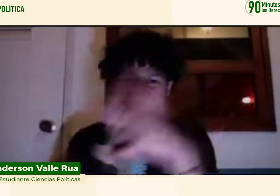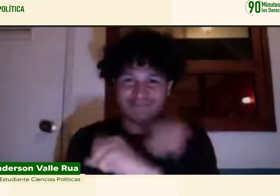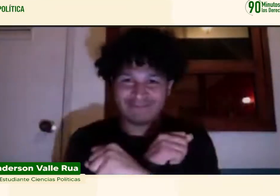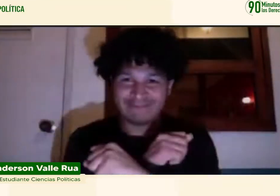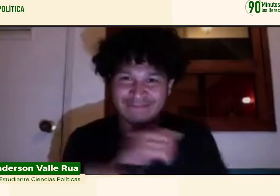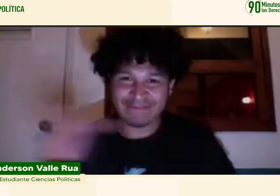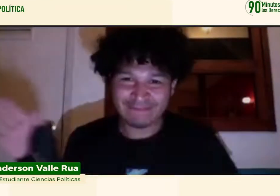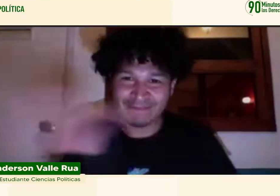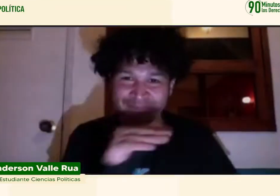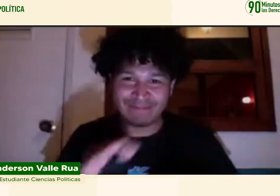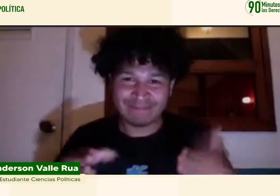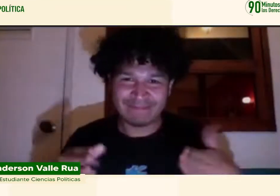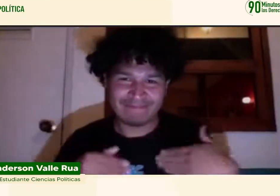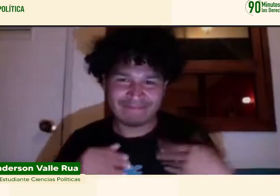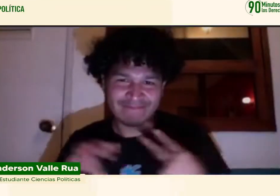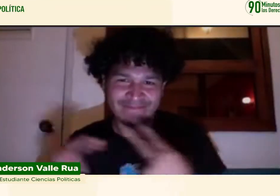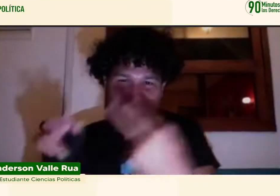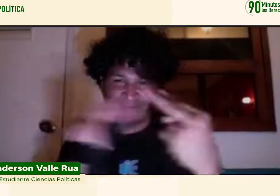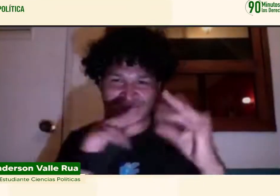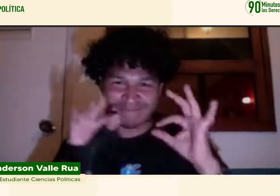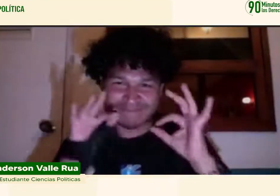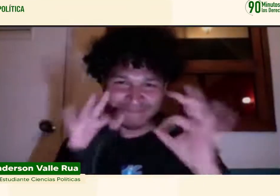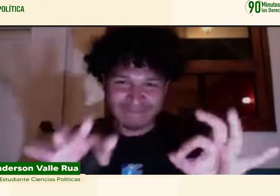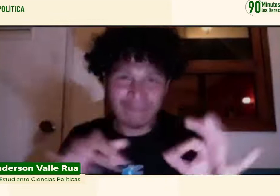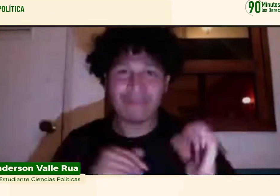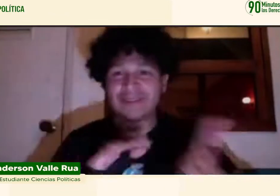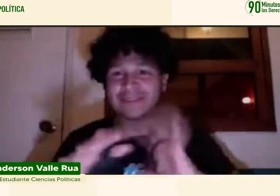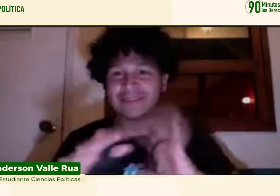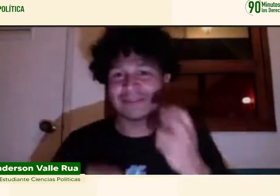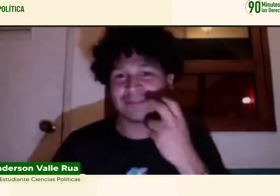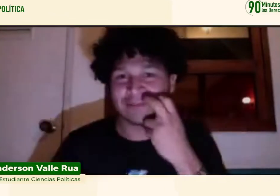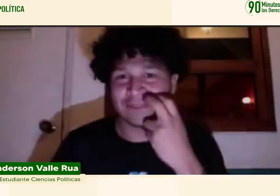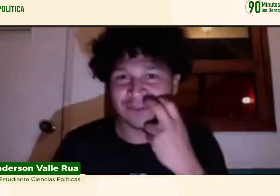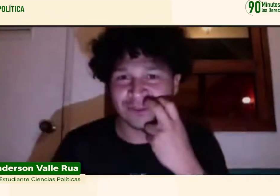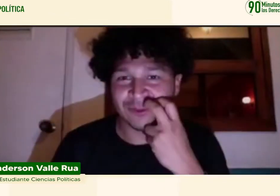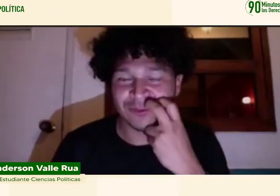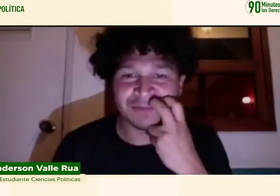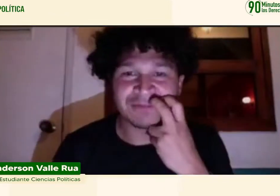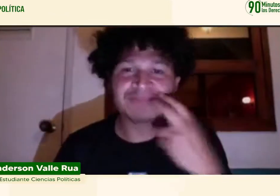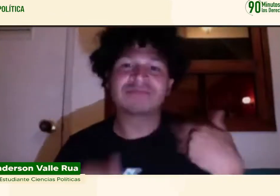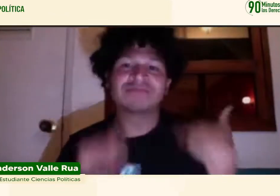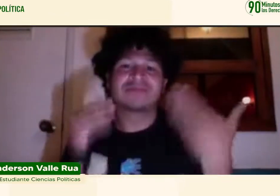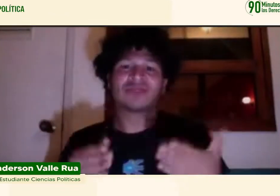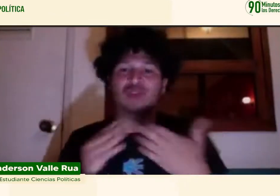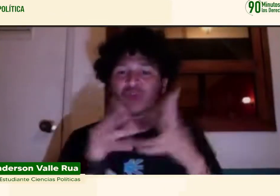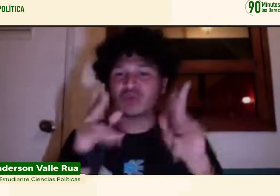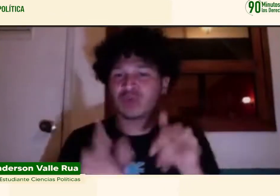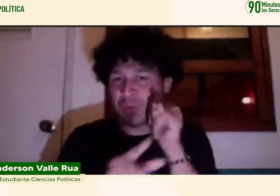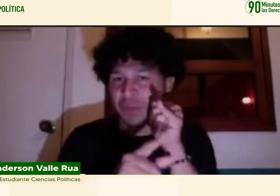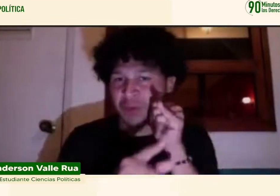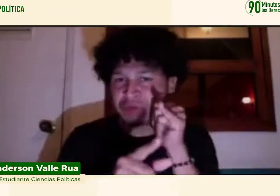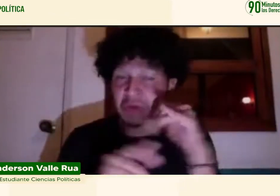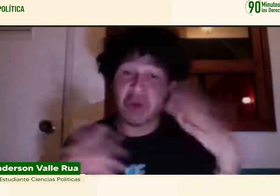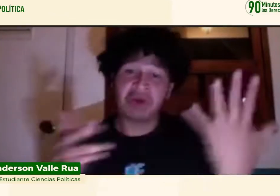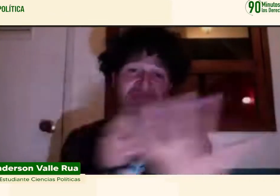muy buenas noches para todas qué alegría vernos en este espacio hasta la señal con que identificó en la comunidad sorda